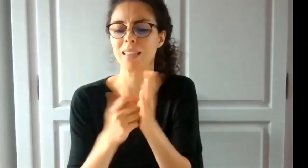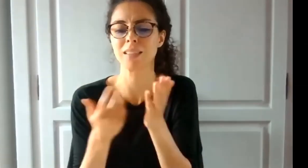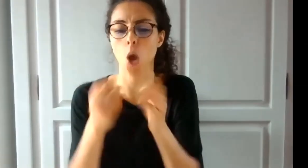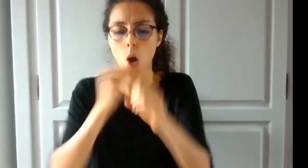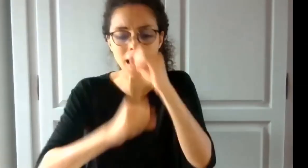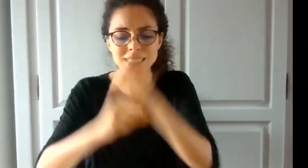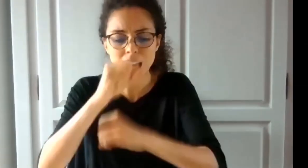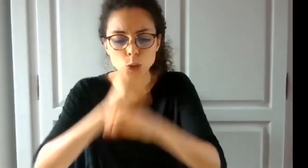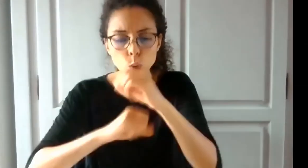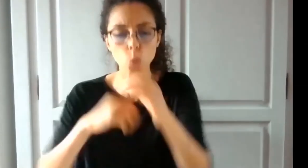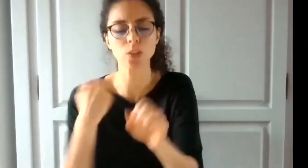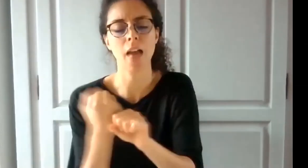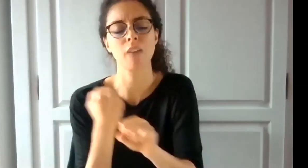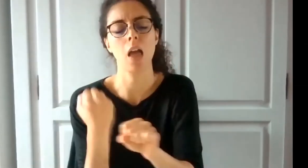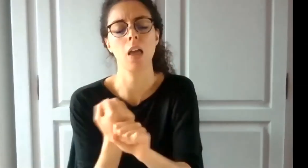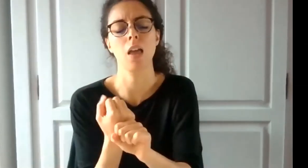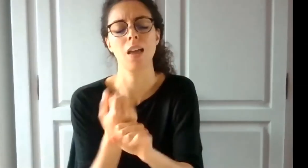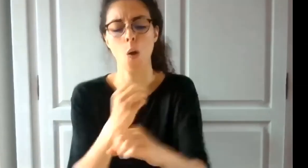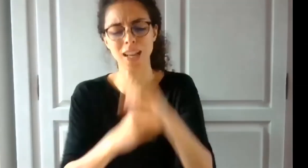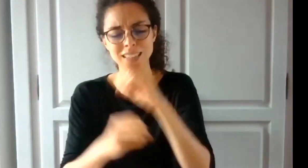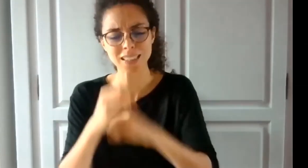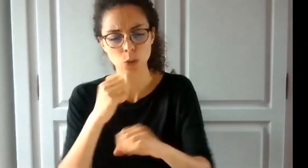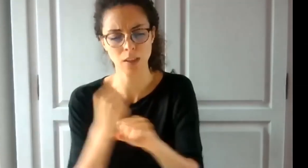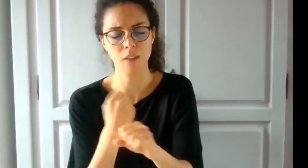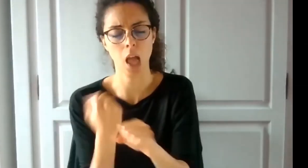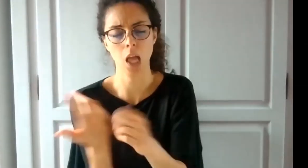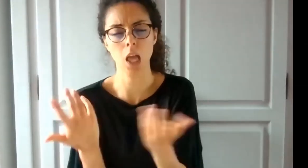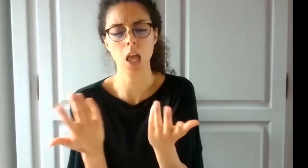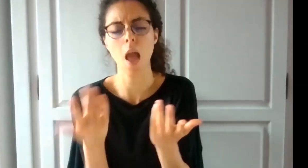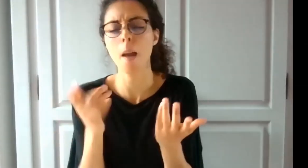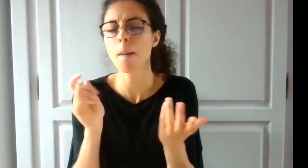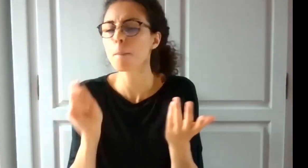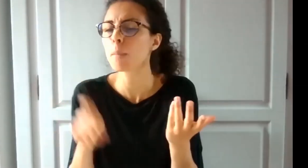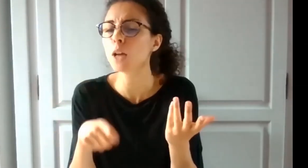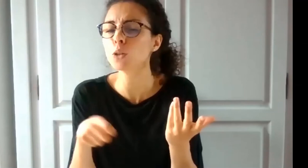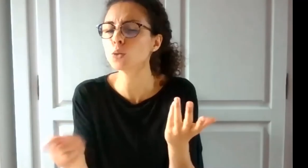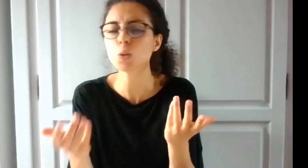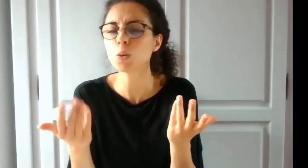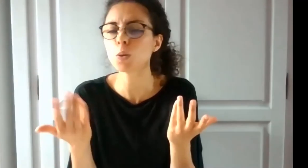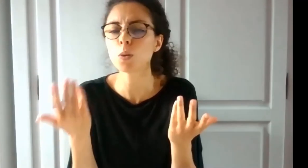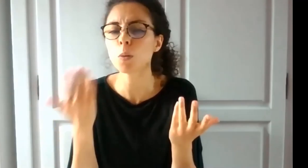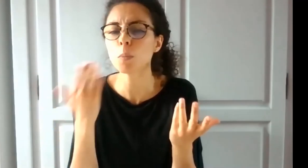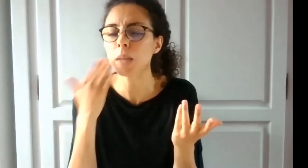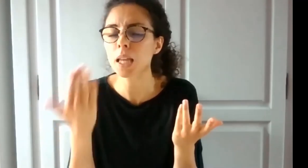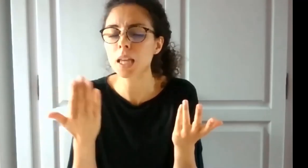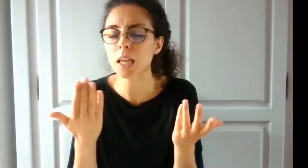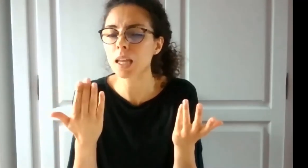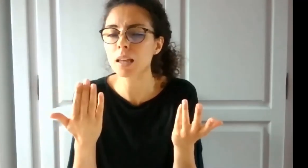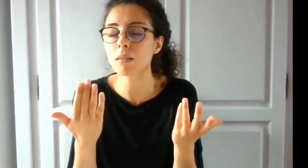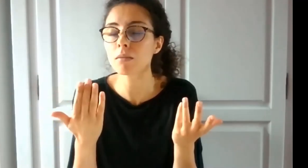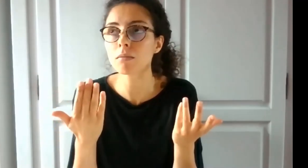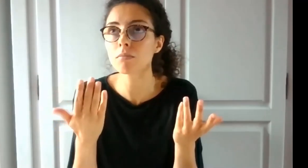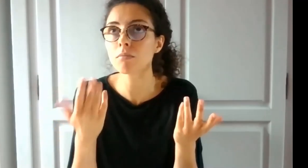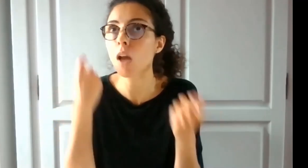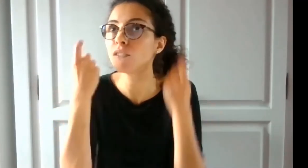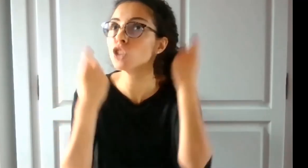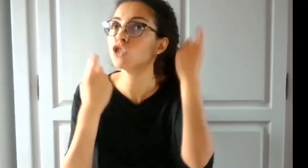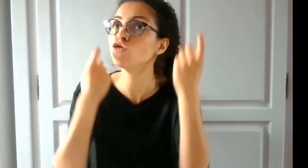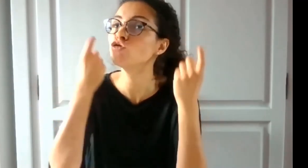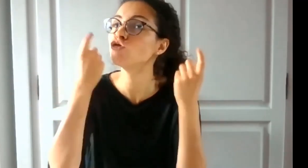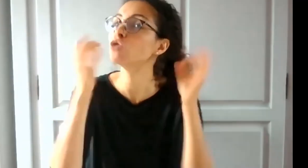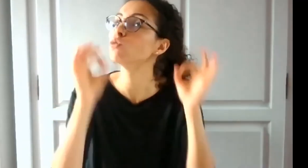l'organisation du travail. Évidemment que si on raisonne